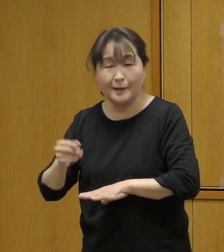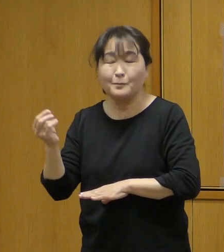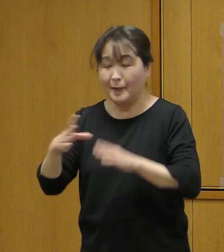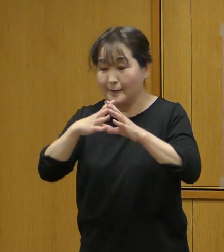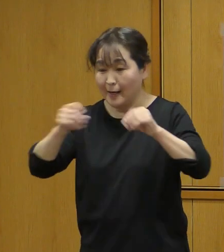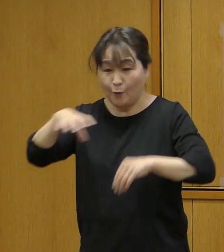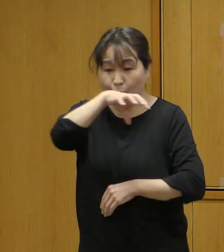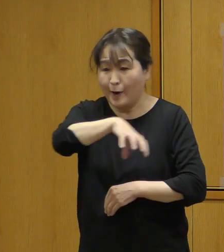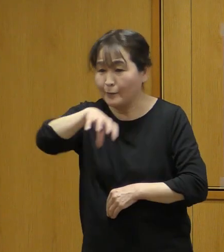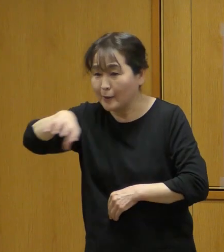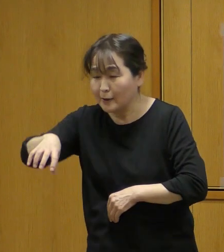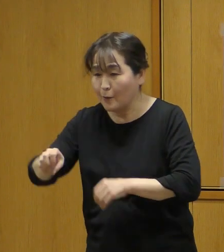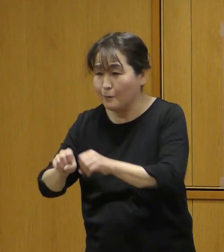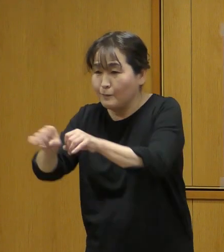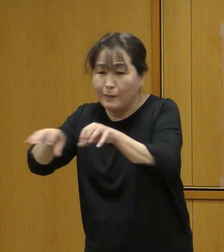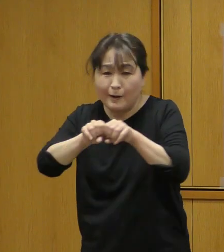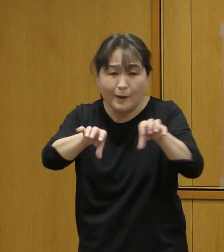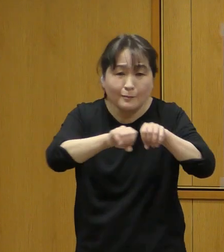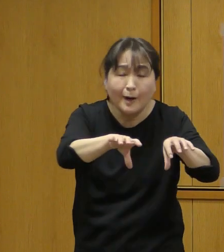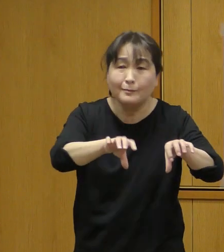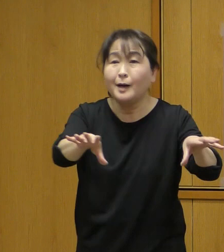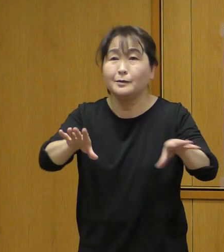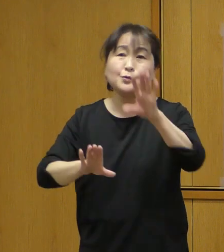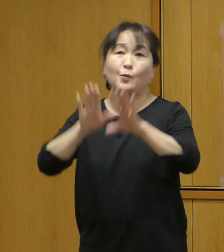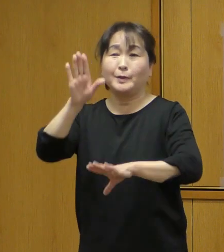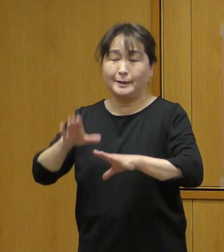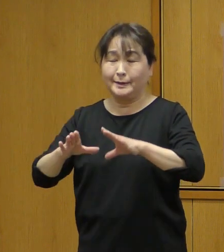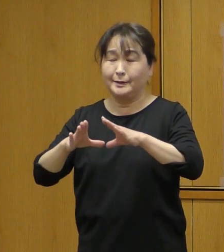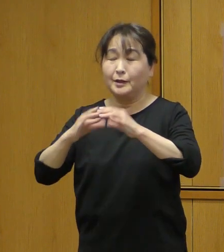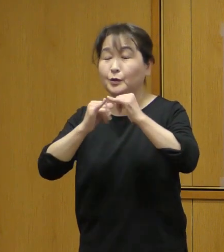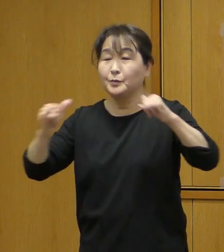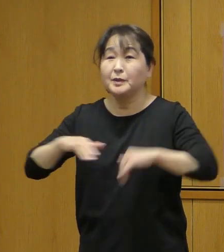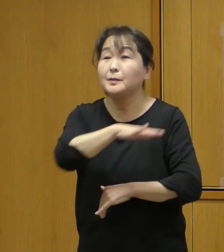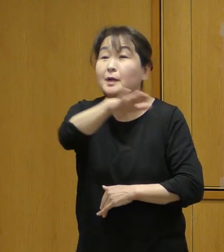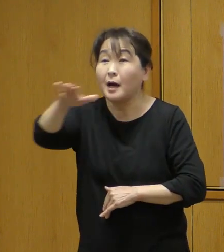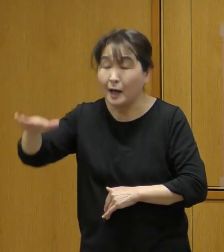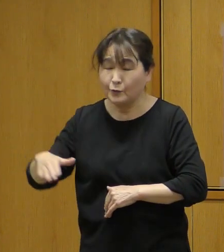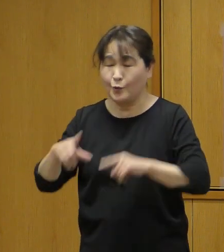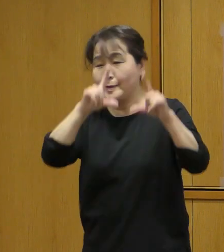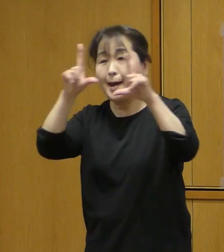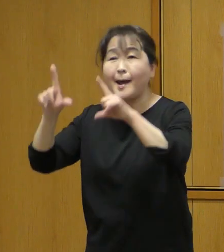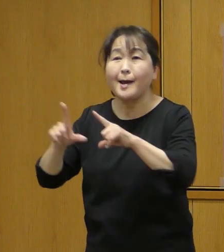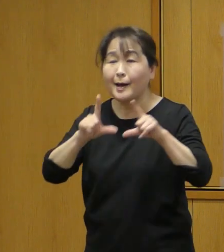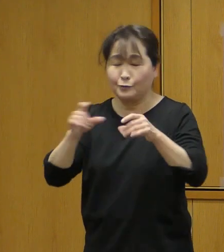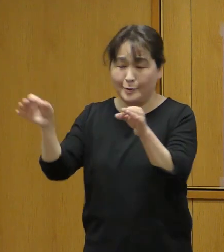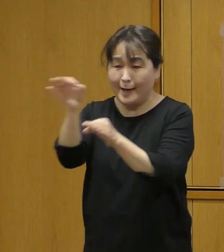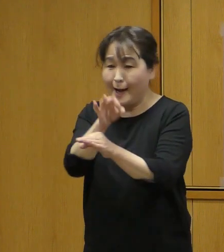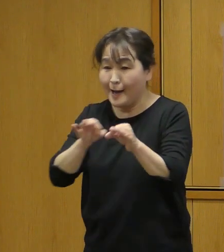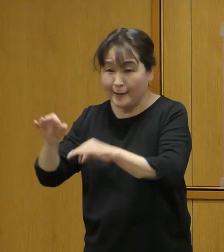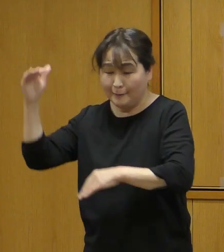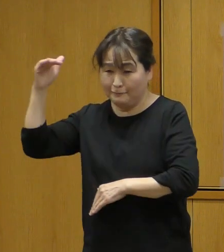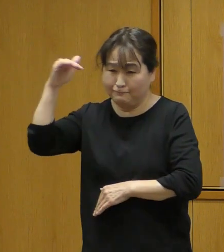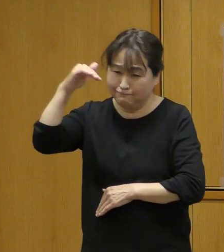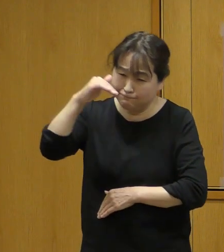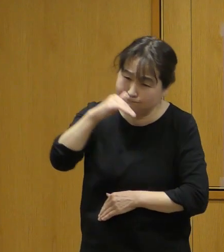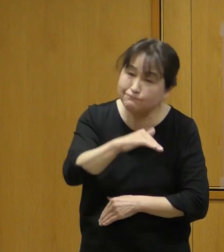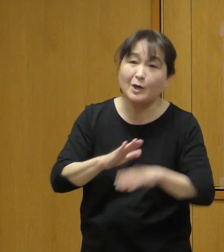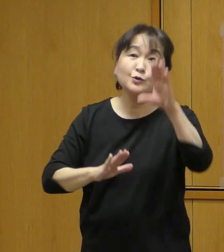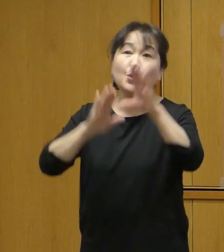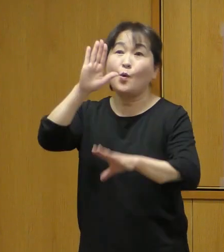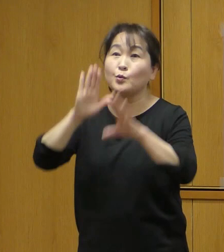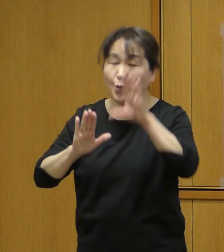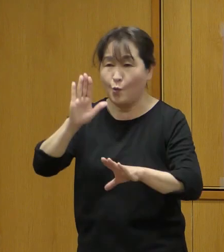急速な蔓延により国民生活および国民経済に甚大な影響を及ぼ